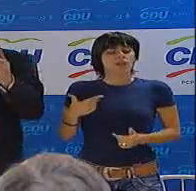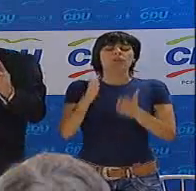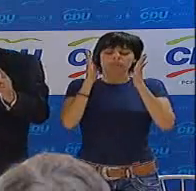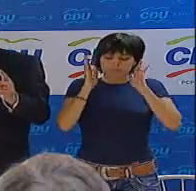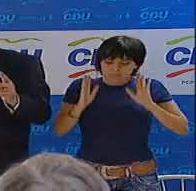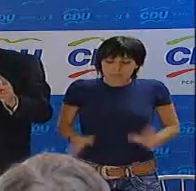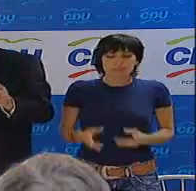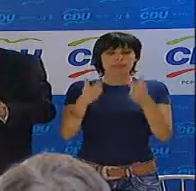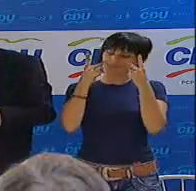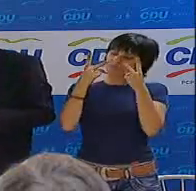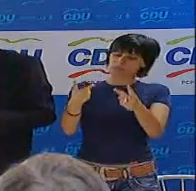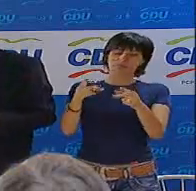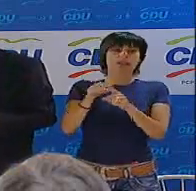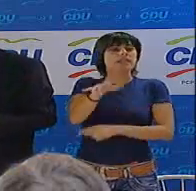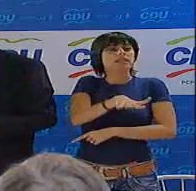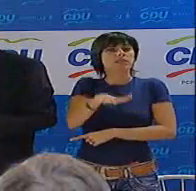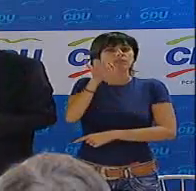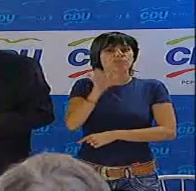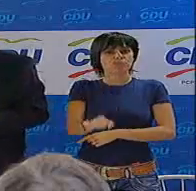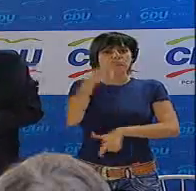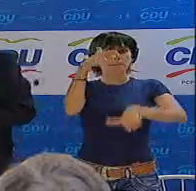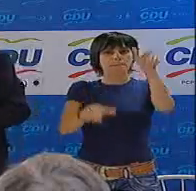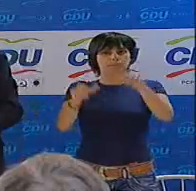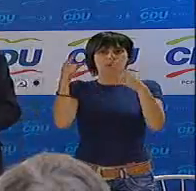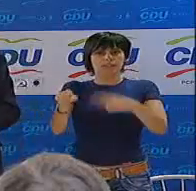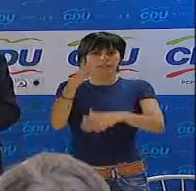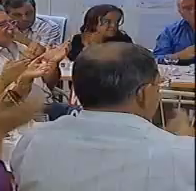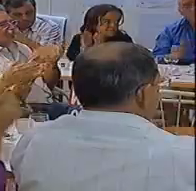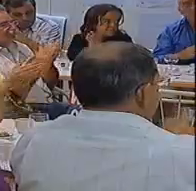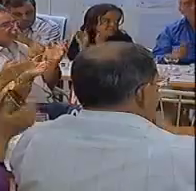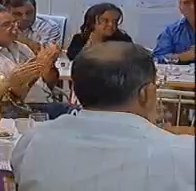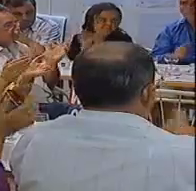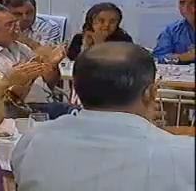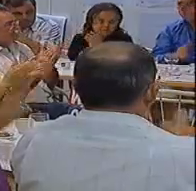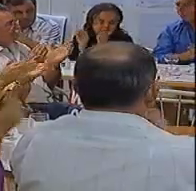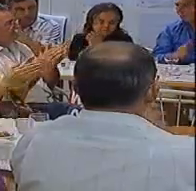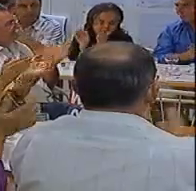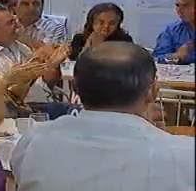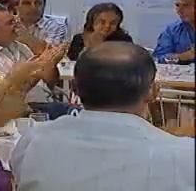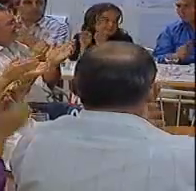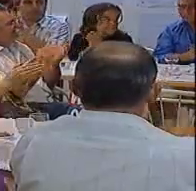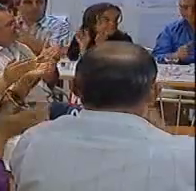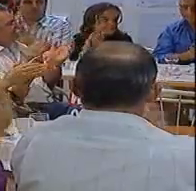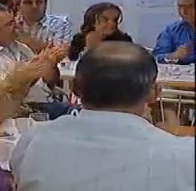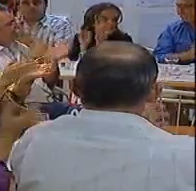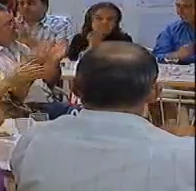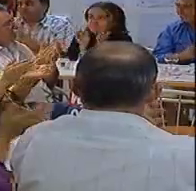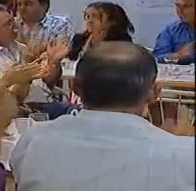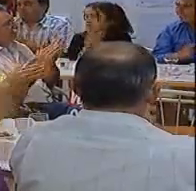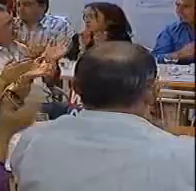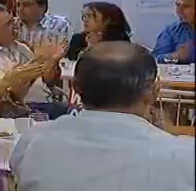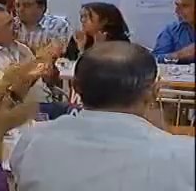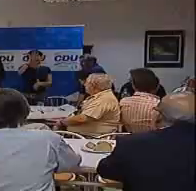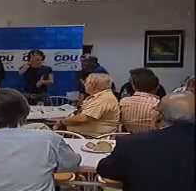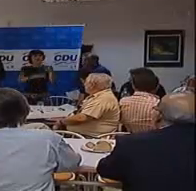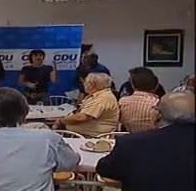tenha em conta estas situações das pessoas com deficiência. Jerónimo de Sousa defendeu o Serviço Nacional de Saúde e